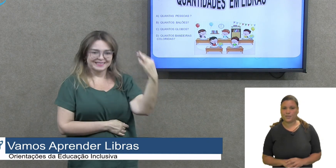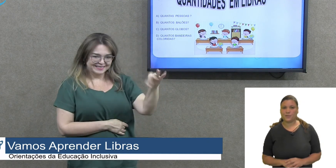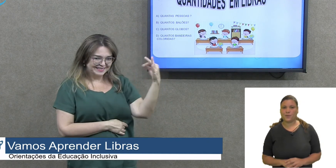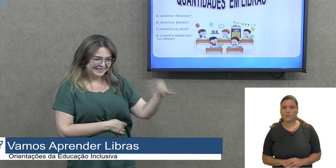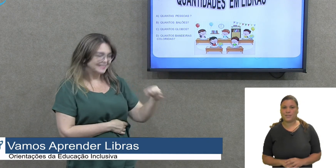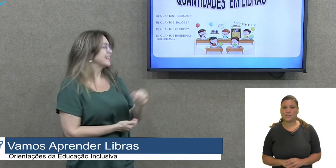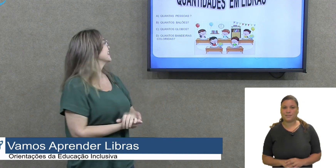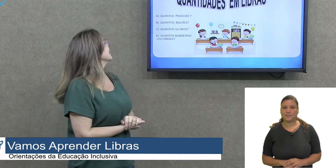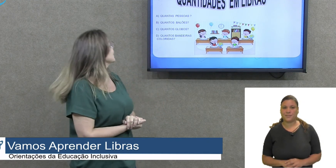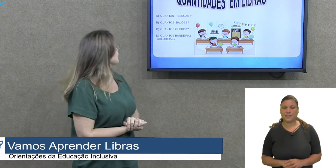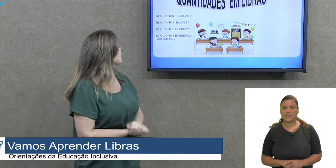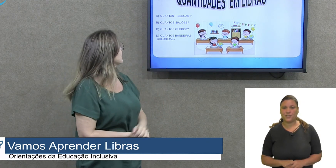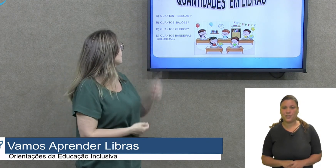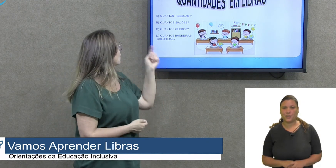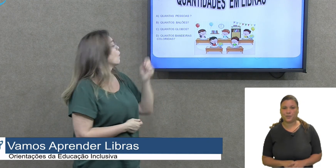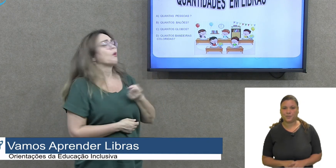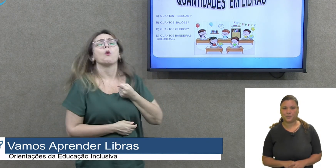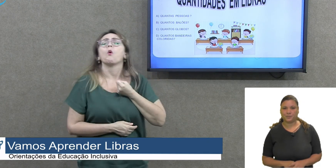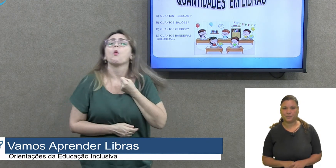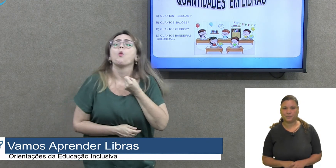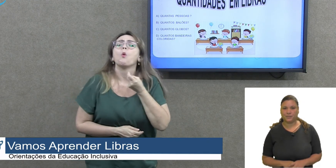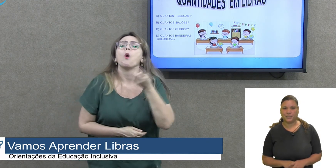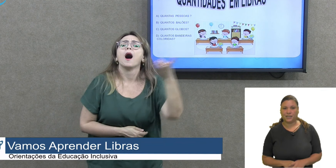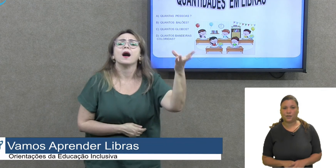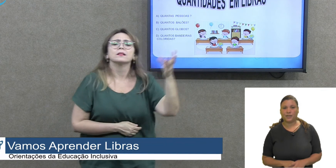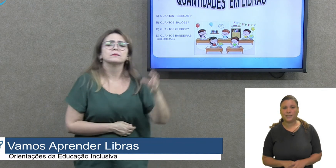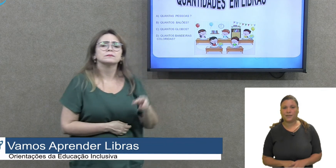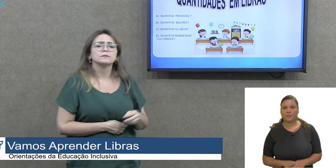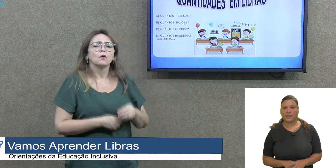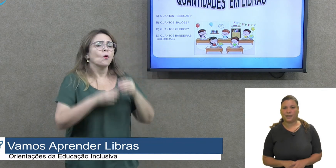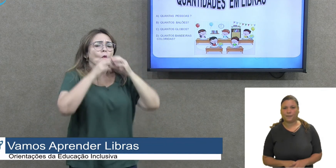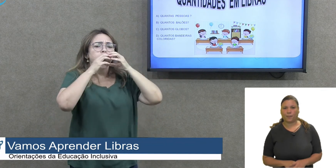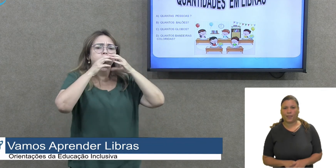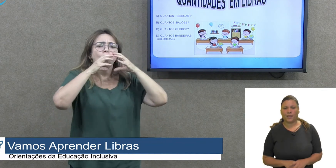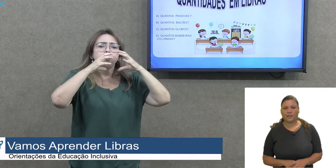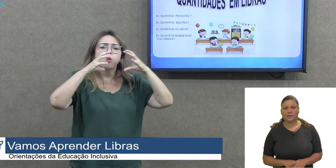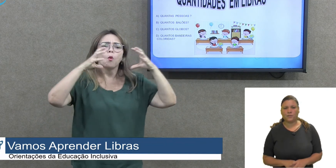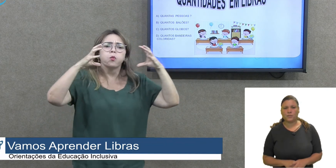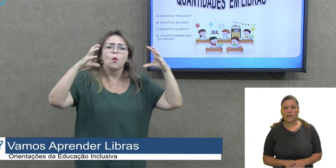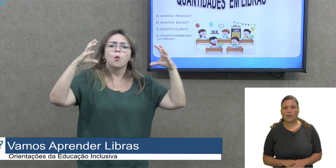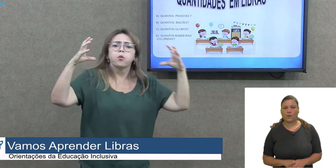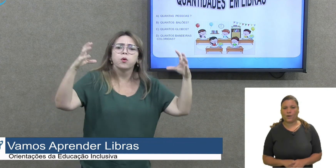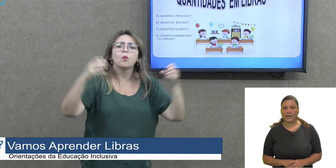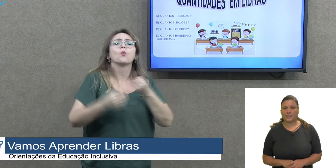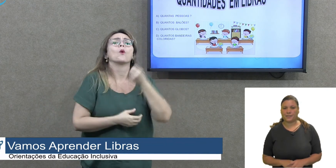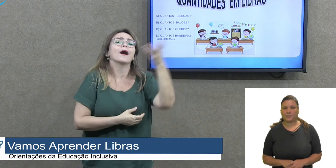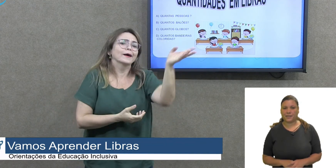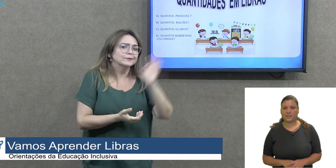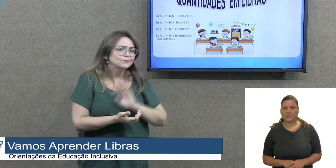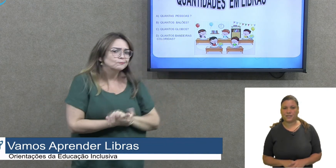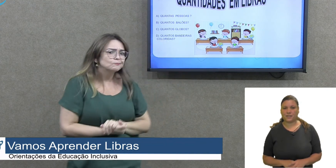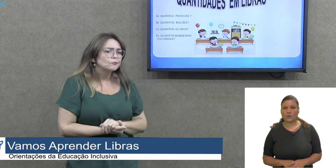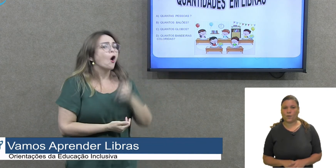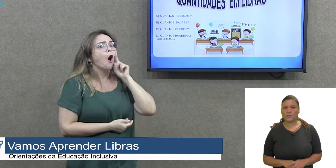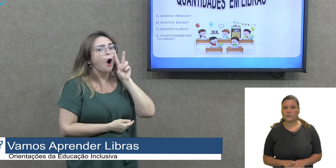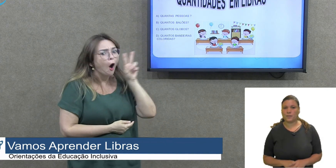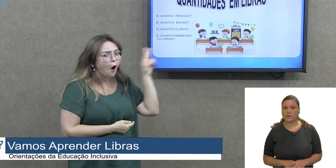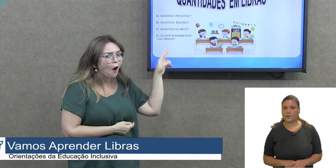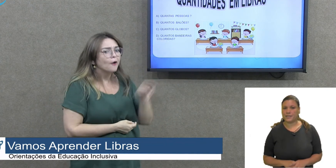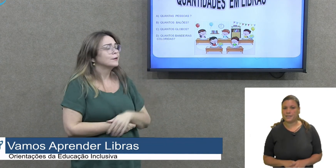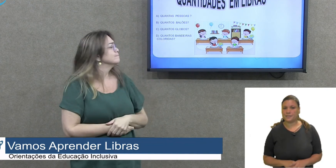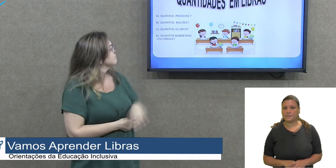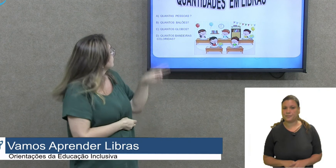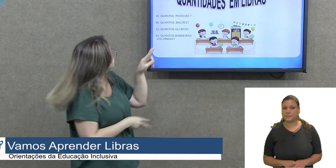5 pessoas. Certinho. Agora a letra B. E os balões? Preste atenção.